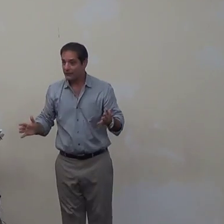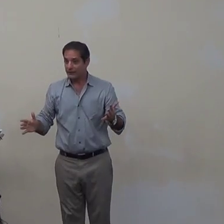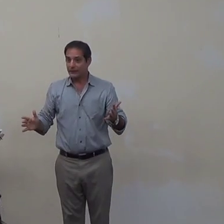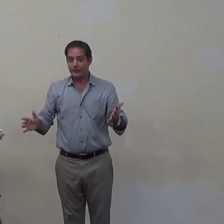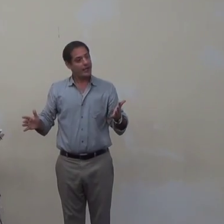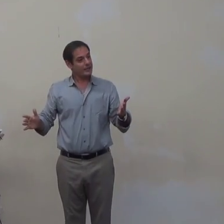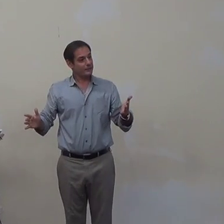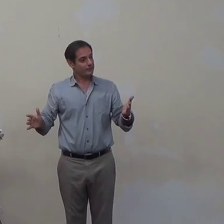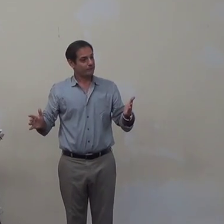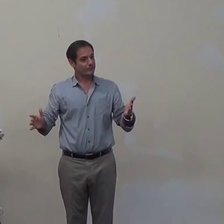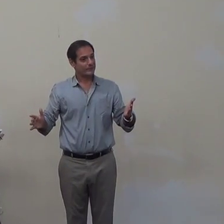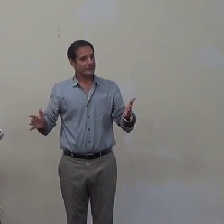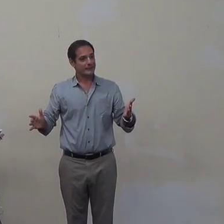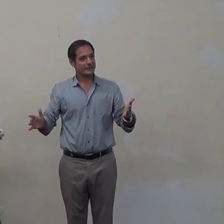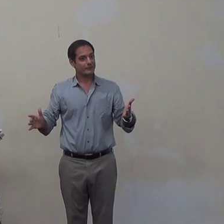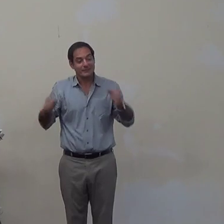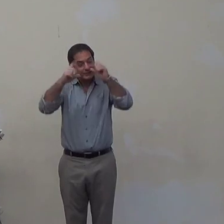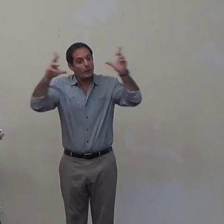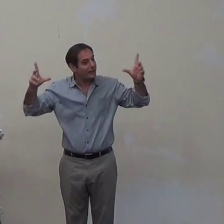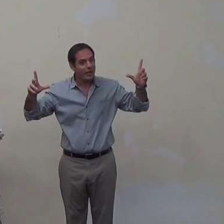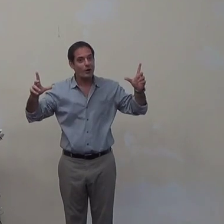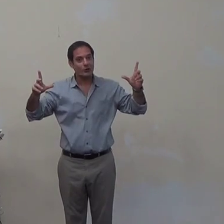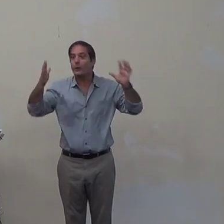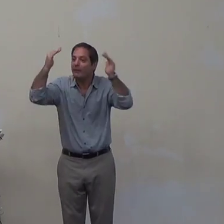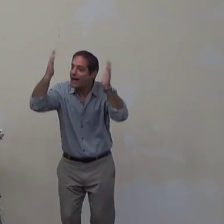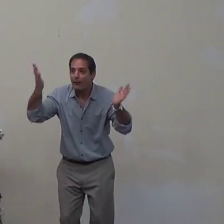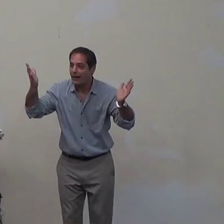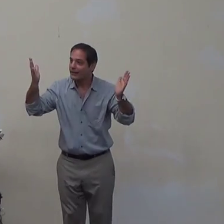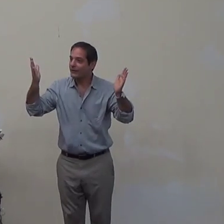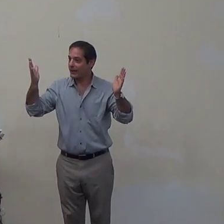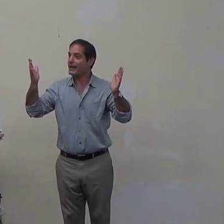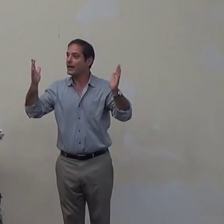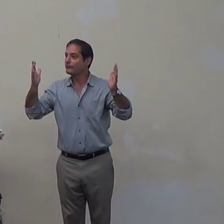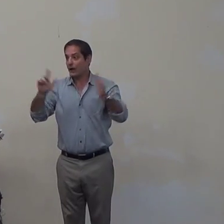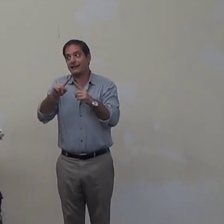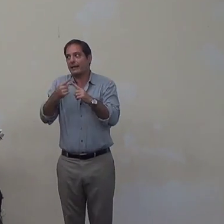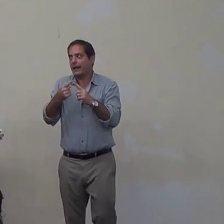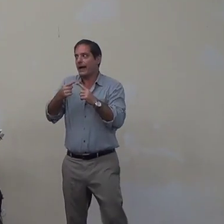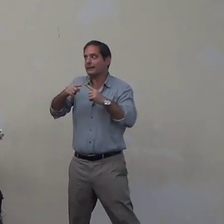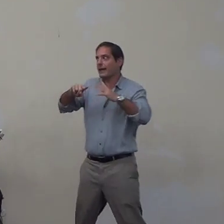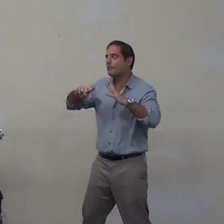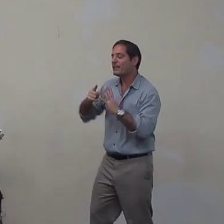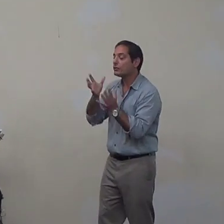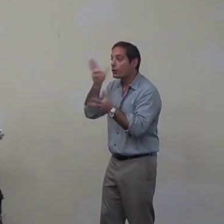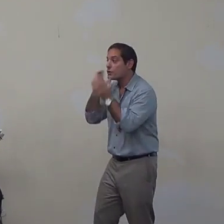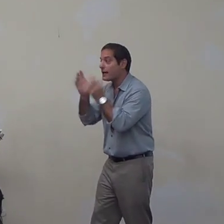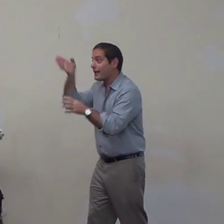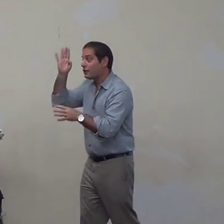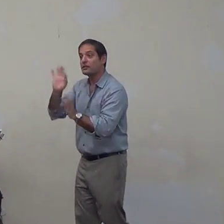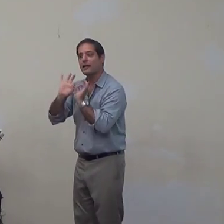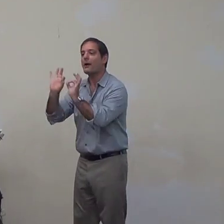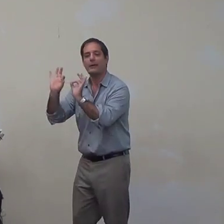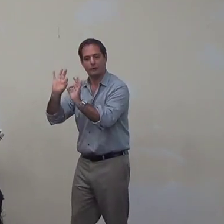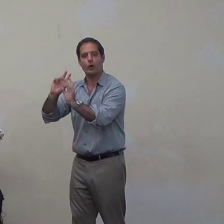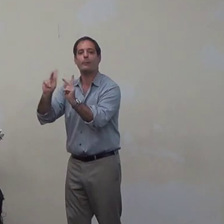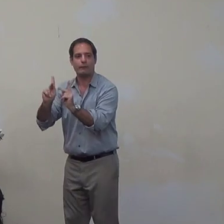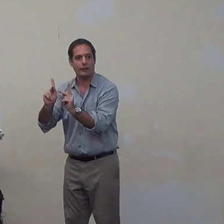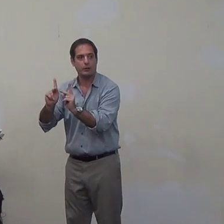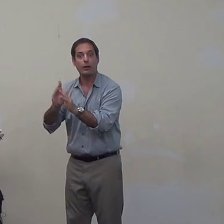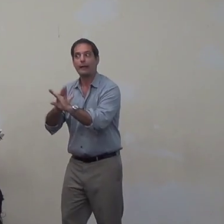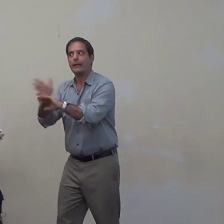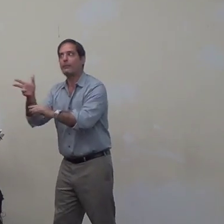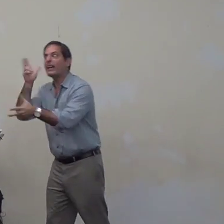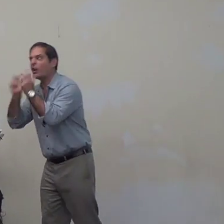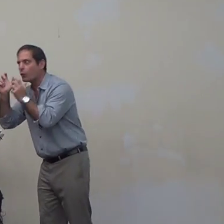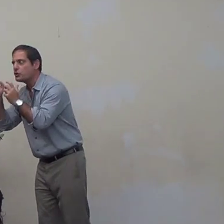excusa, ¿verdad? Porque se sorprendió, no esperaba, ¿ok? Hasta que empezó a escuchar a Dios, estaba bien, todo